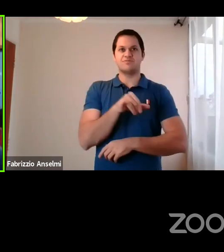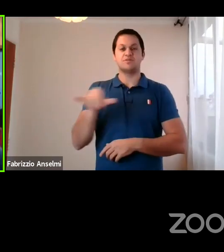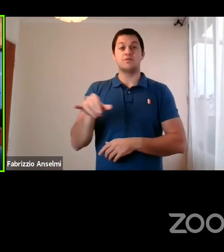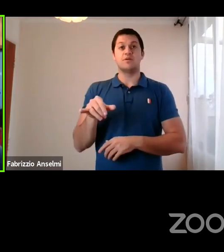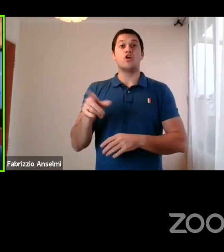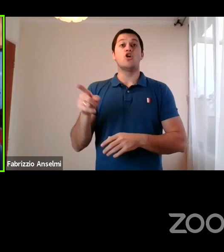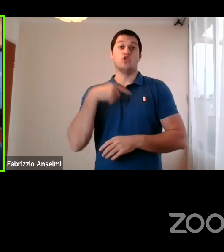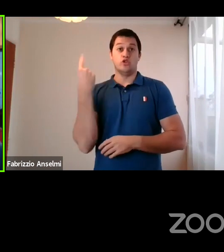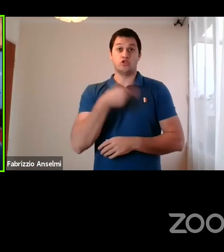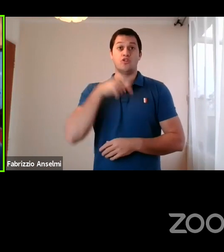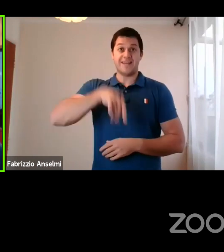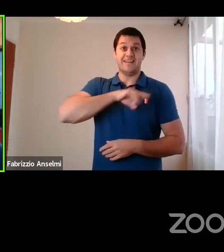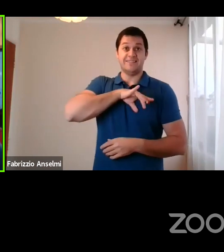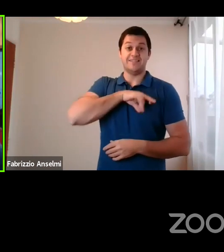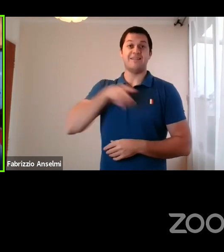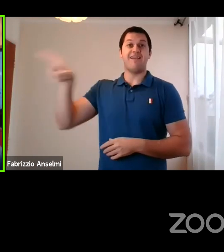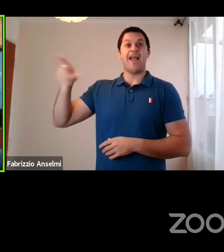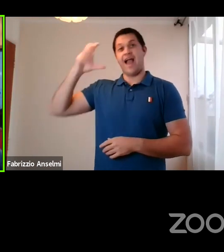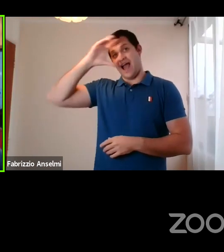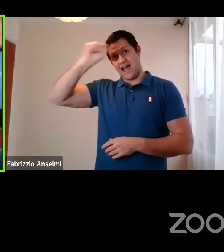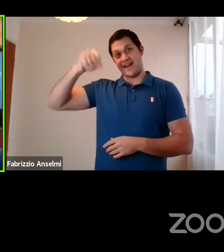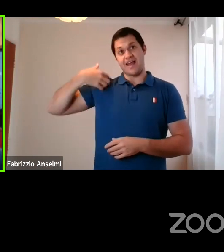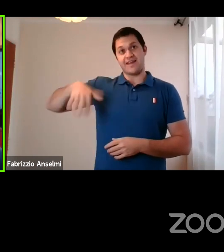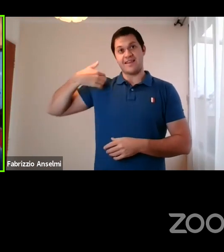ustedes saben, existe mucha más